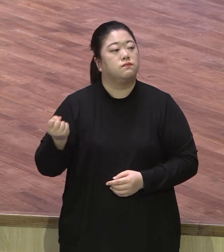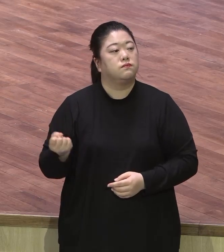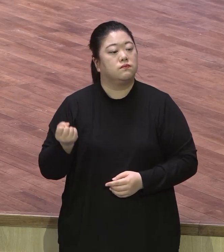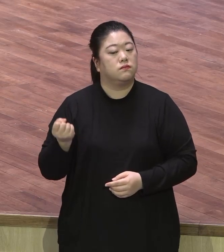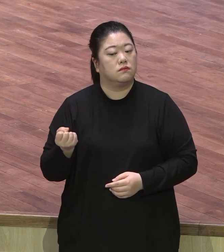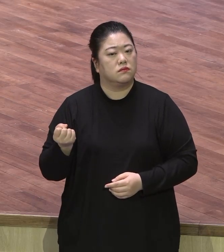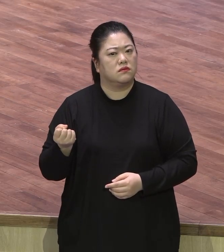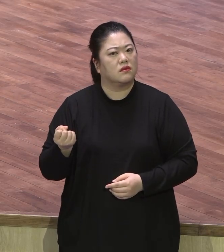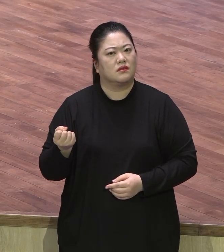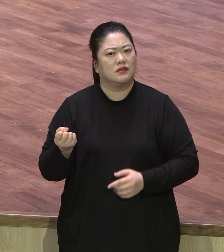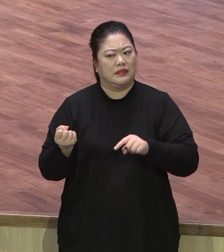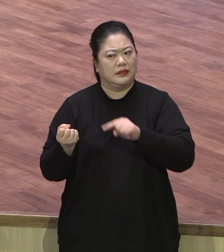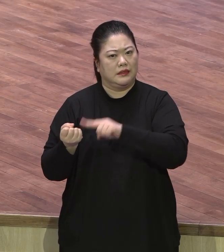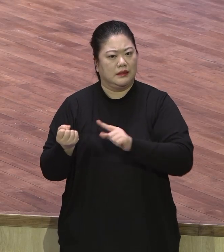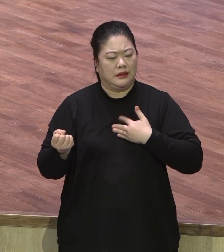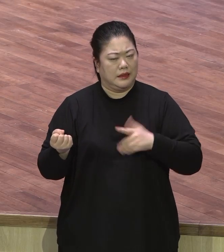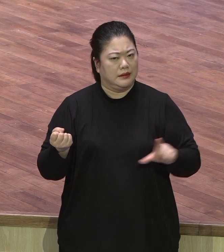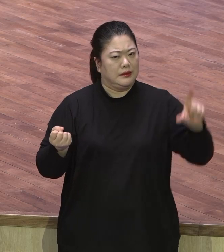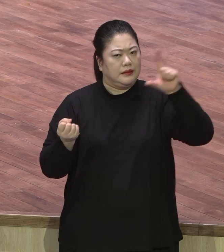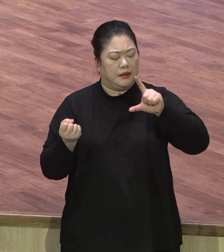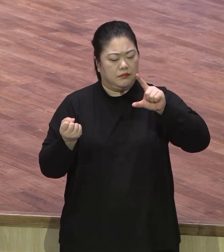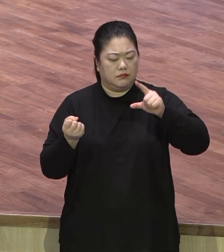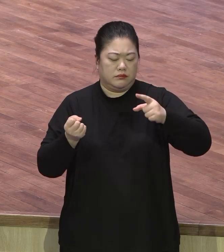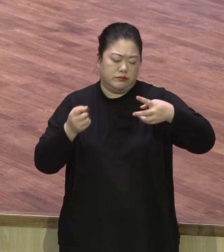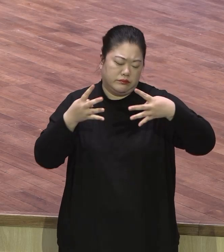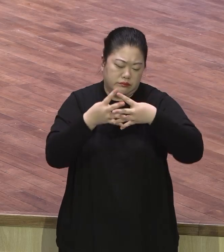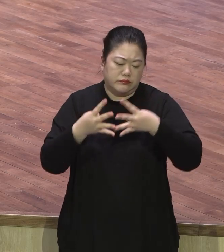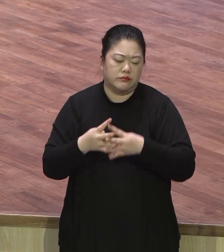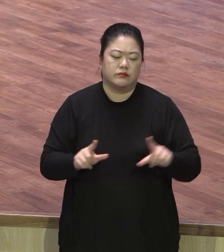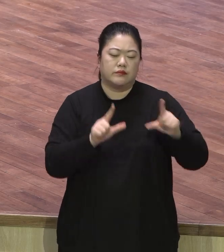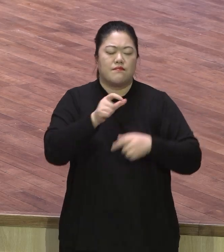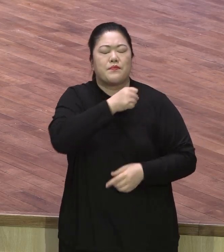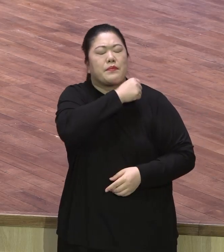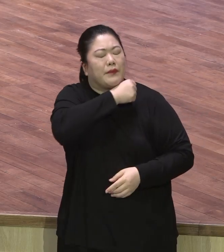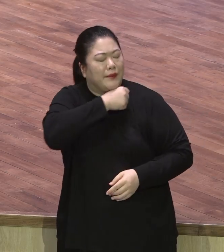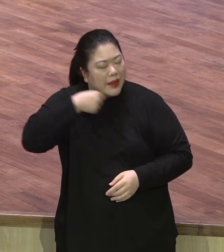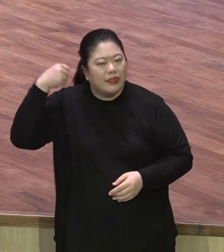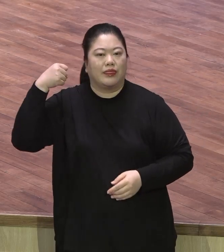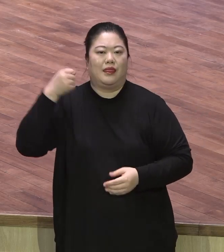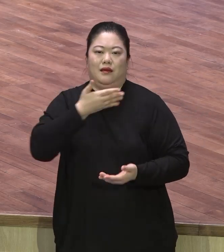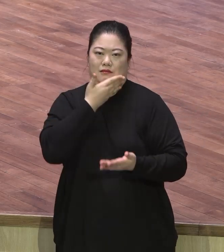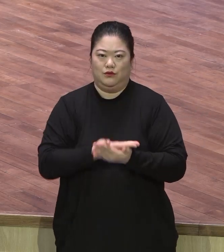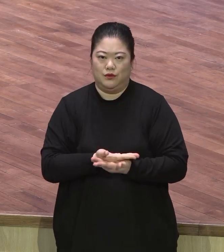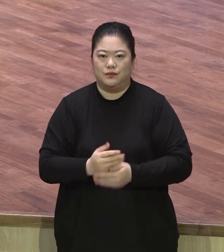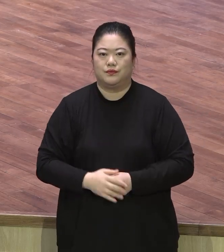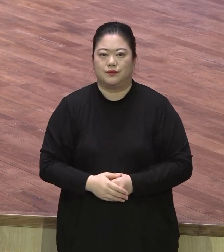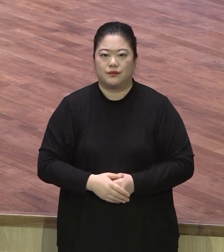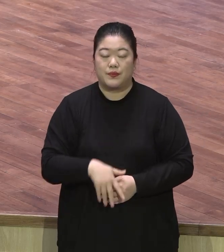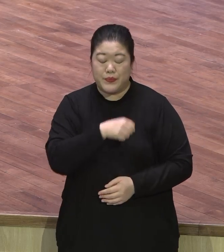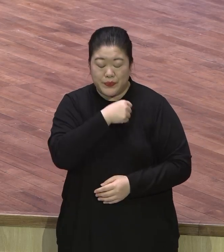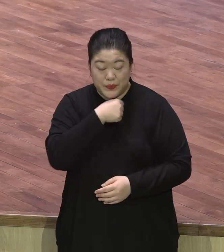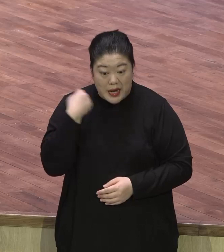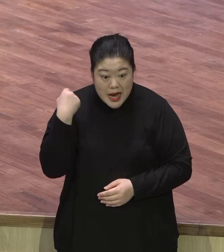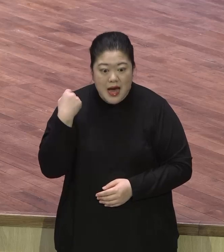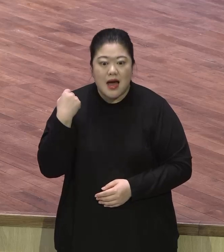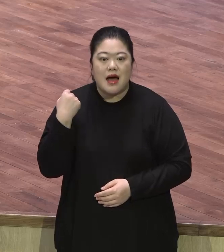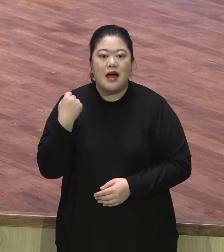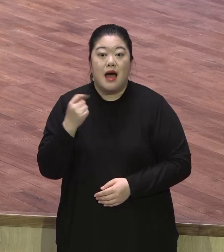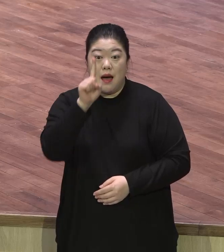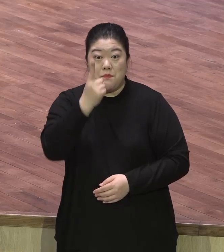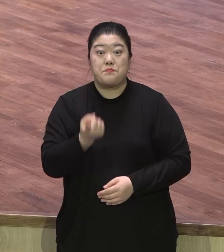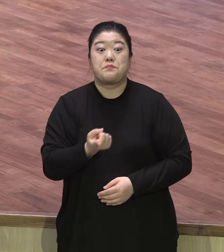중요합니다 이런 건 약잡은 사람은 말이 다릅니다 자세가 다릅니다 표정이 다릅니다